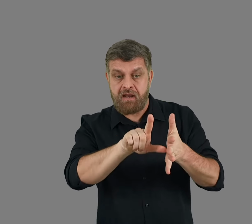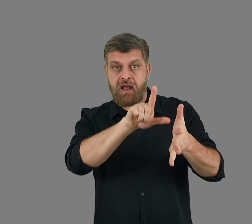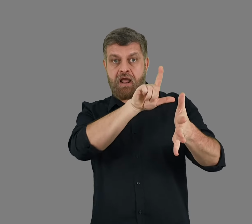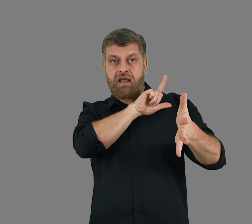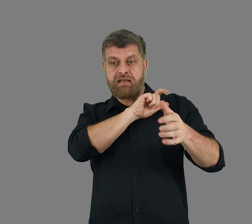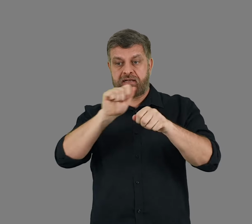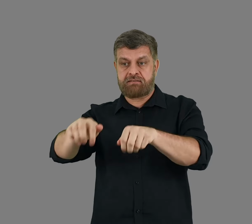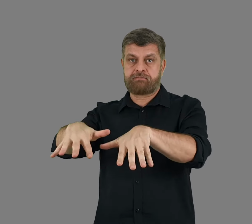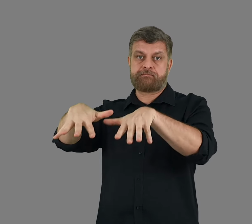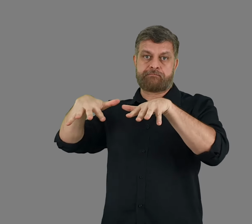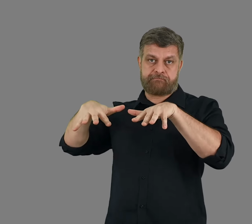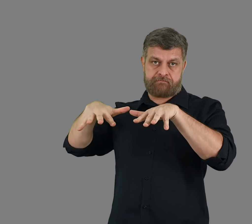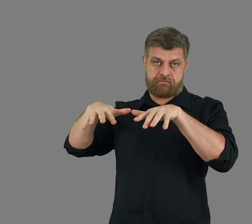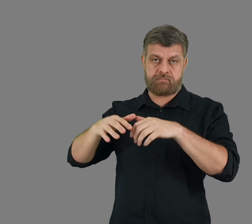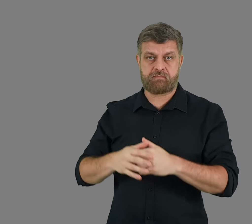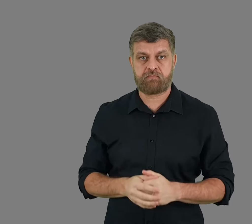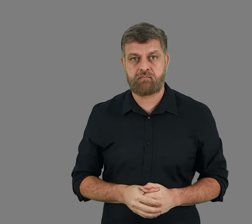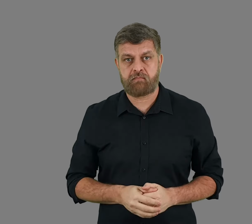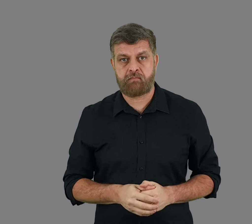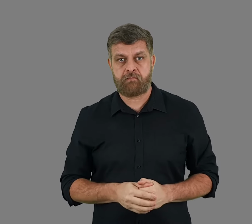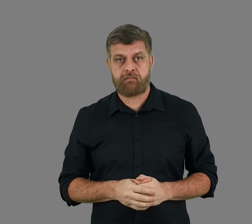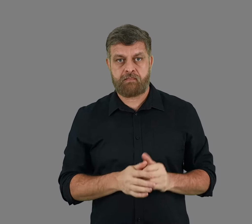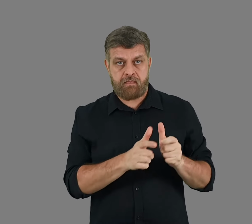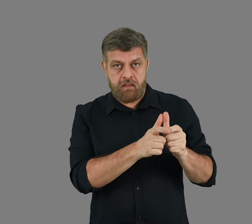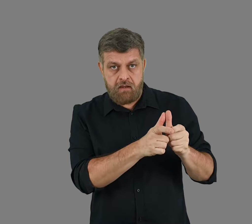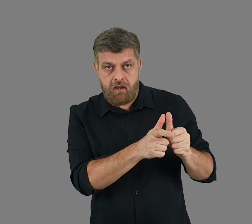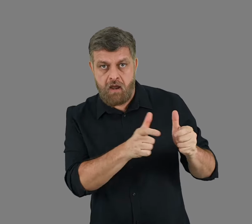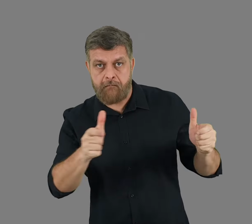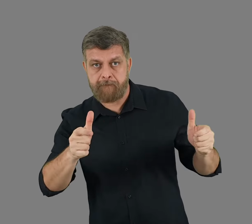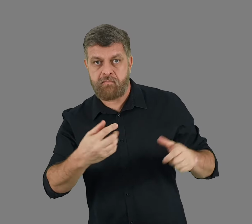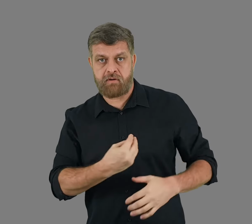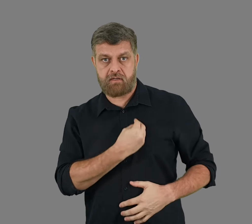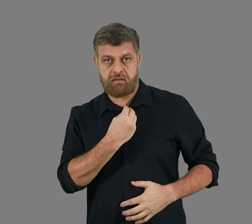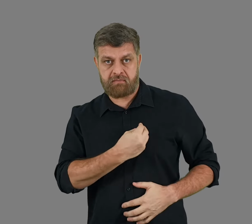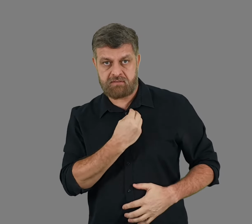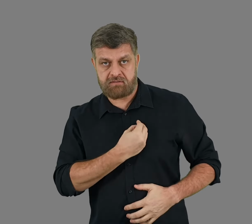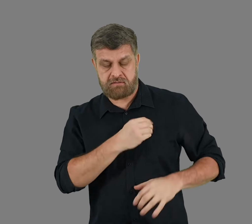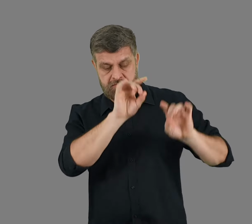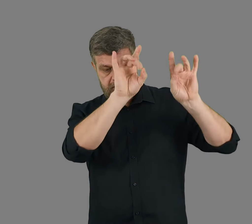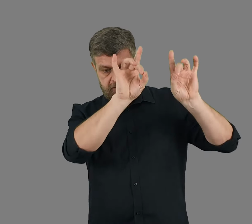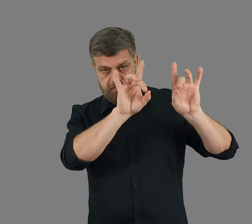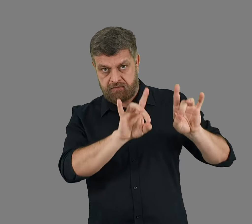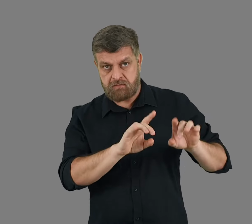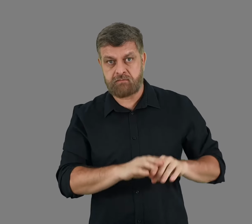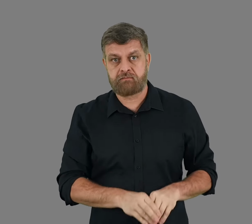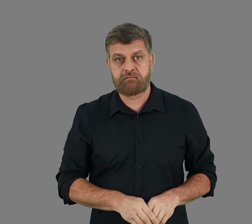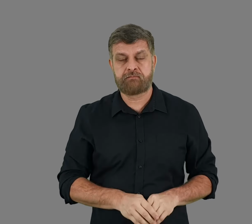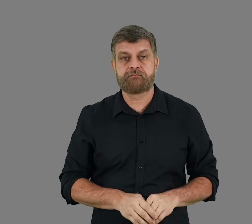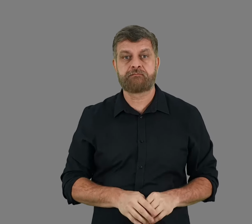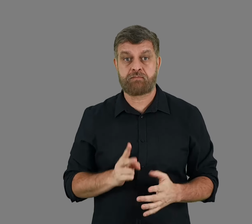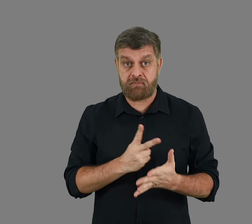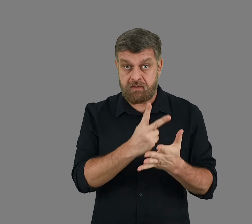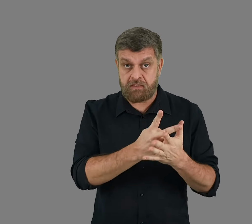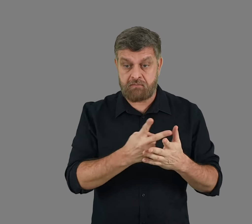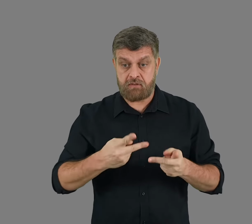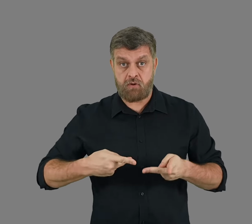Assembleia Geral Ordinária, em sua maioria absoluta e extraordinariamente, sempre que convocado pelo presidente da